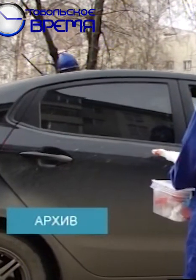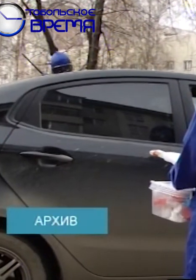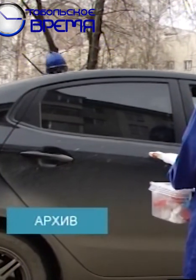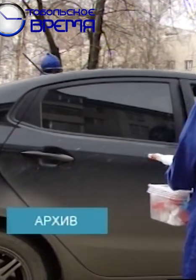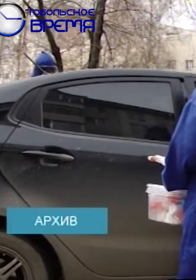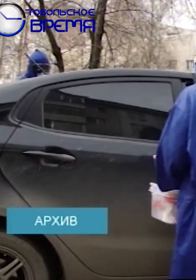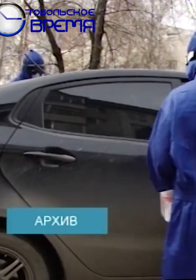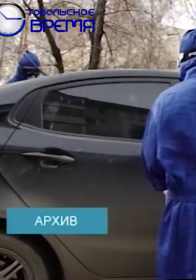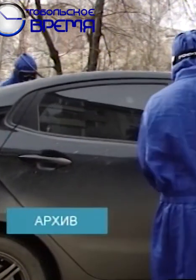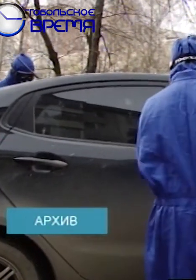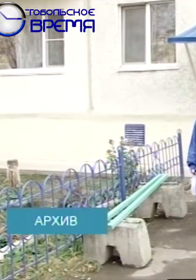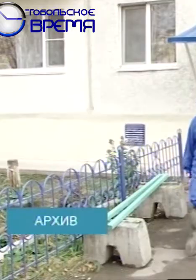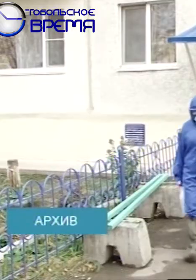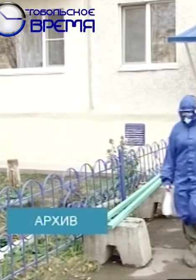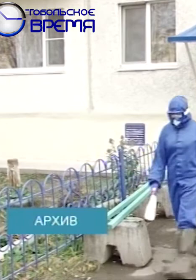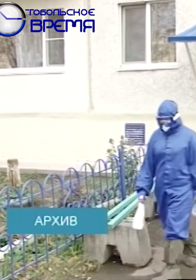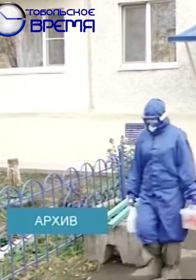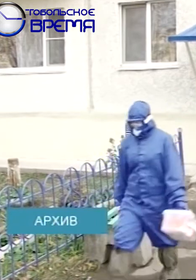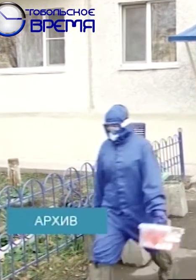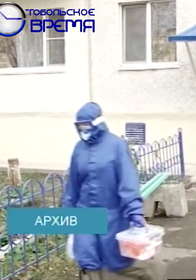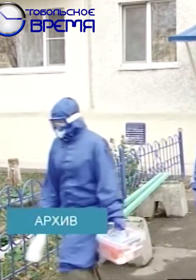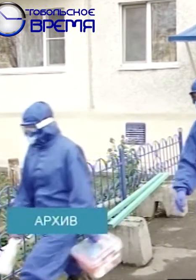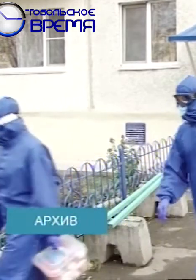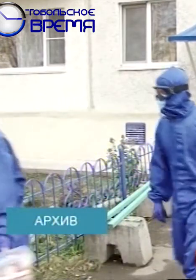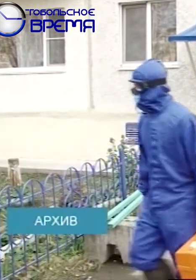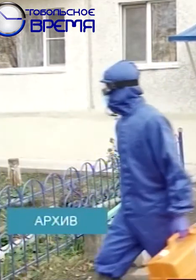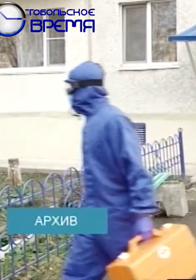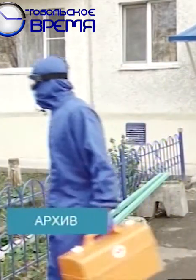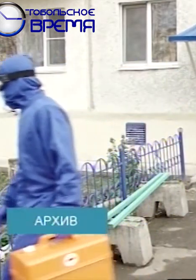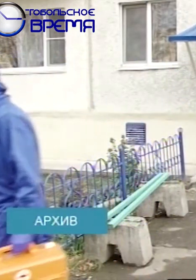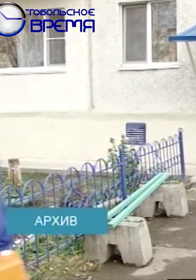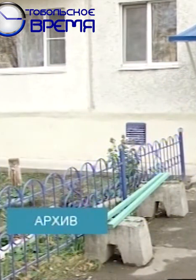всех мер безопасности при лечении на дому, чтобы не допустить распространения инфекции.